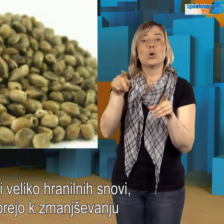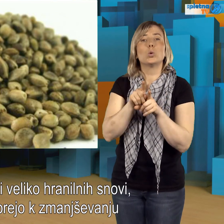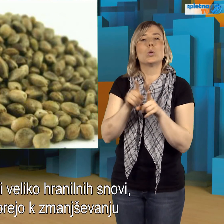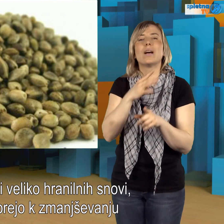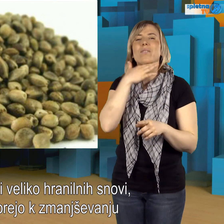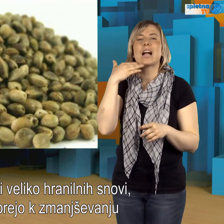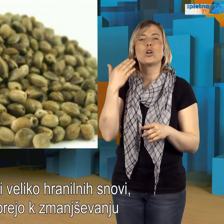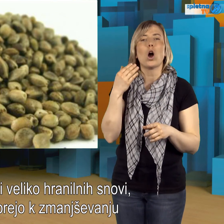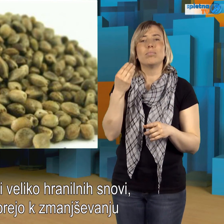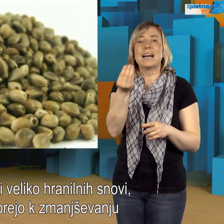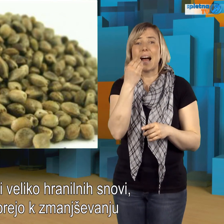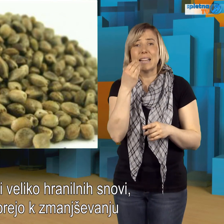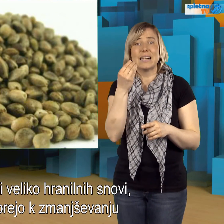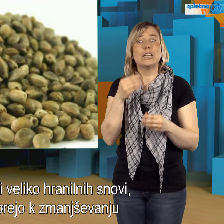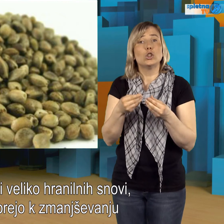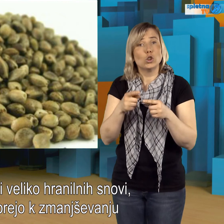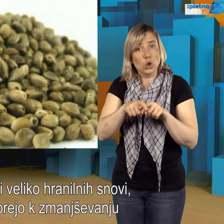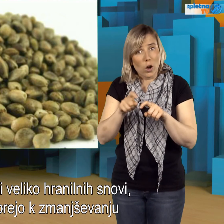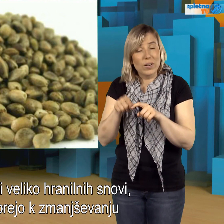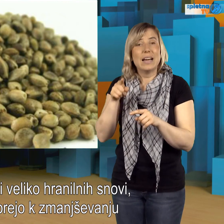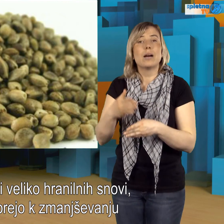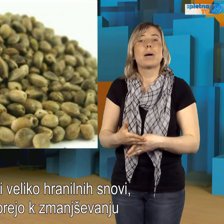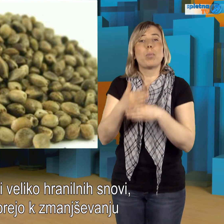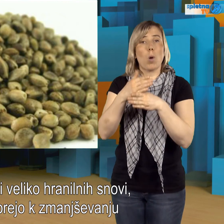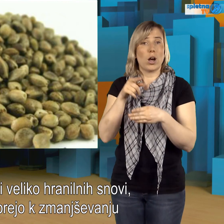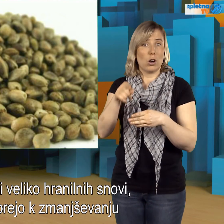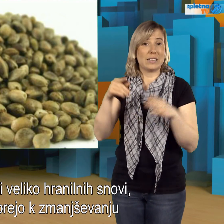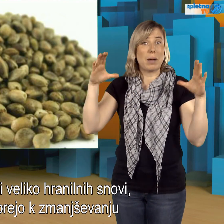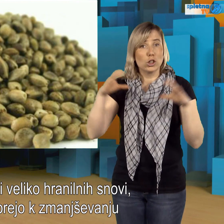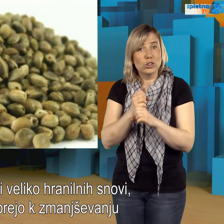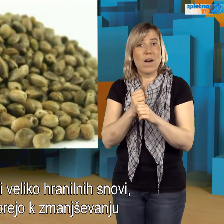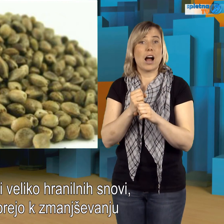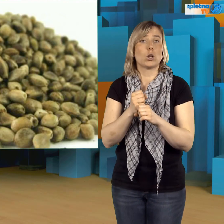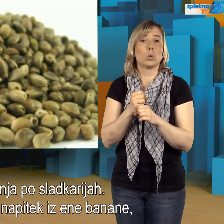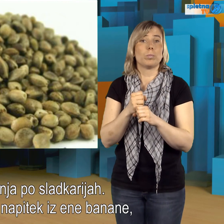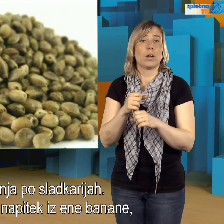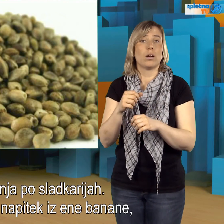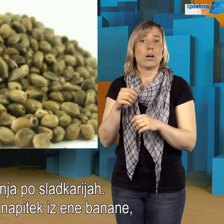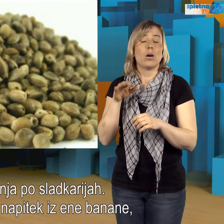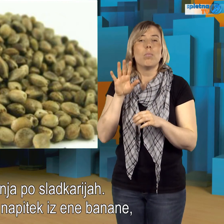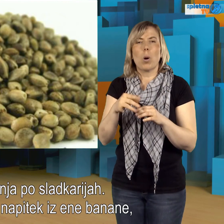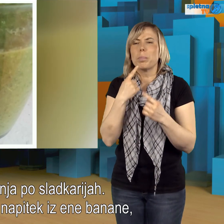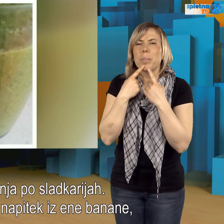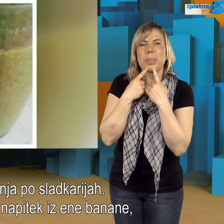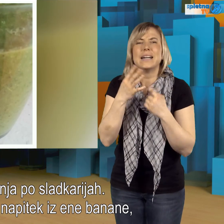Vsebuje tudi veliko hranilnih snovi, ki pripomorejo k zmanjševanju poseganja po sladkarijah.